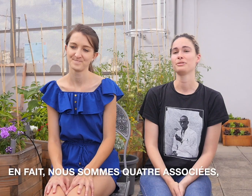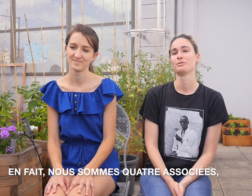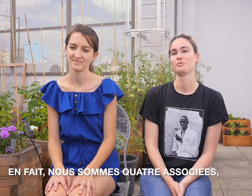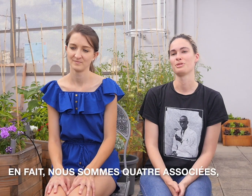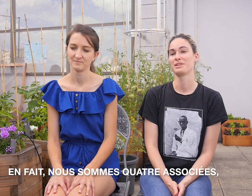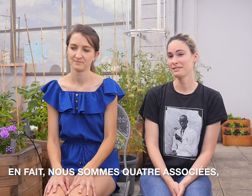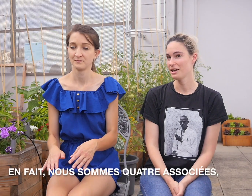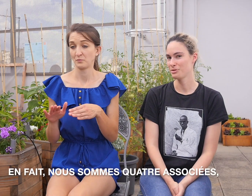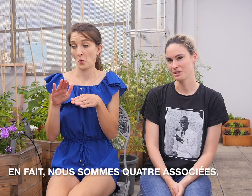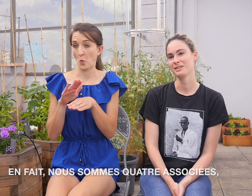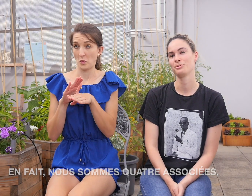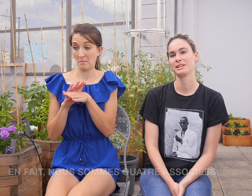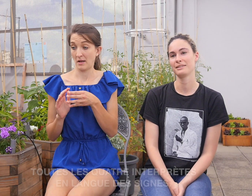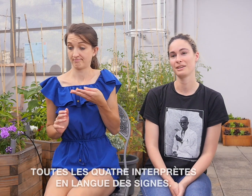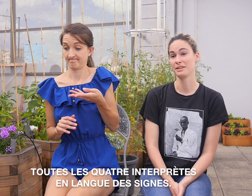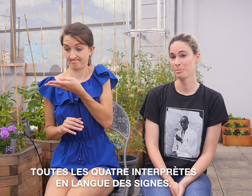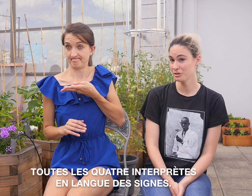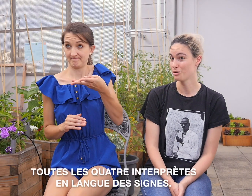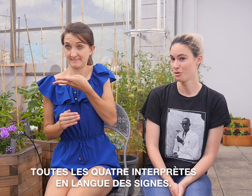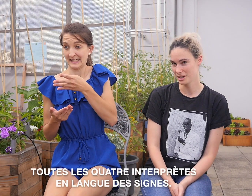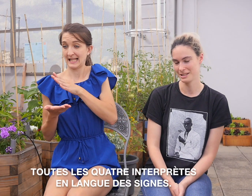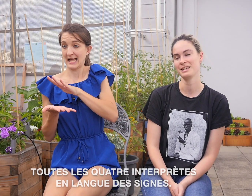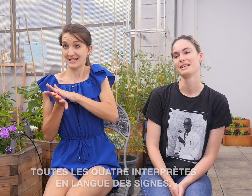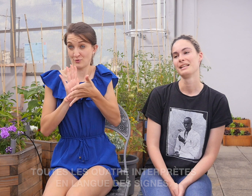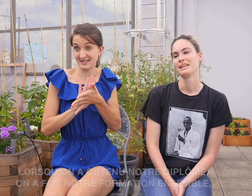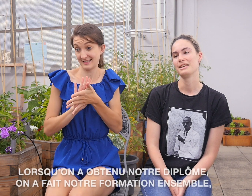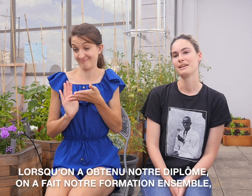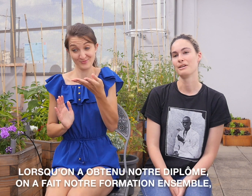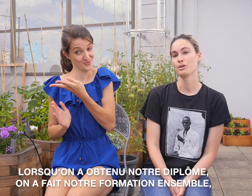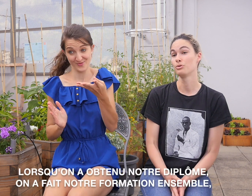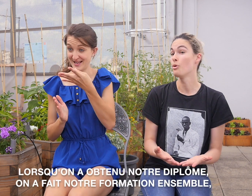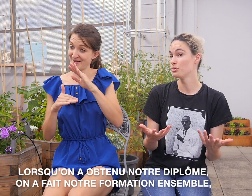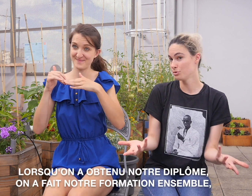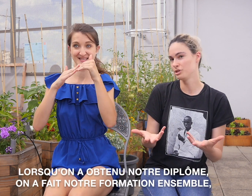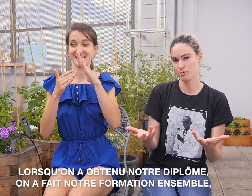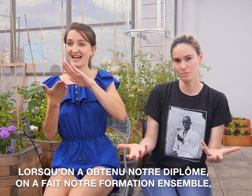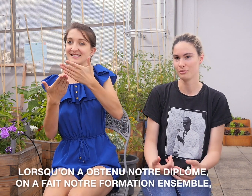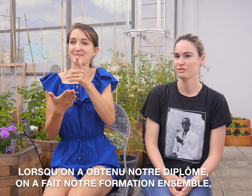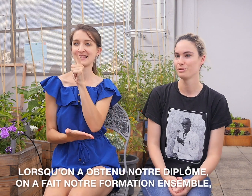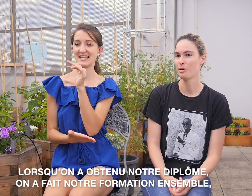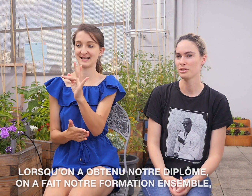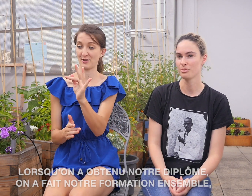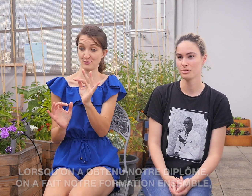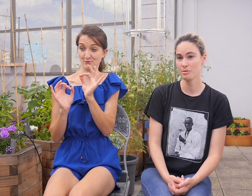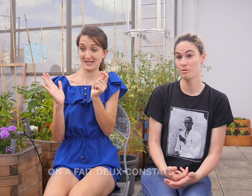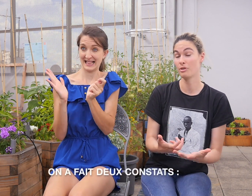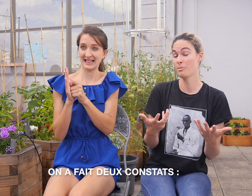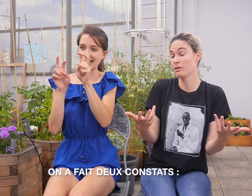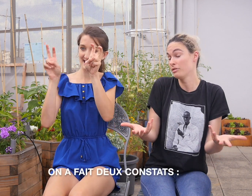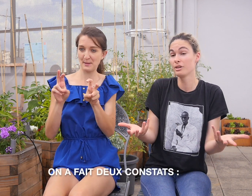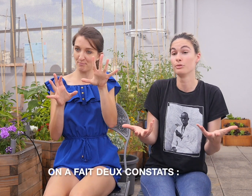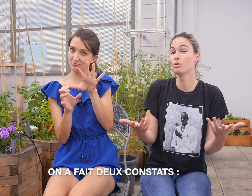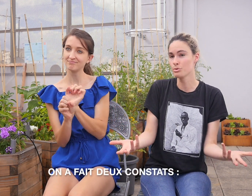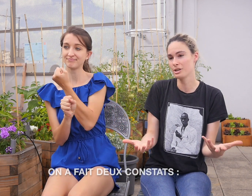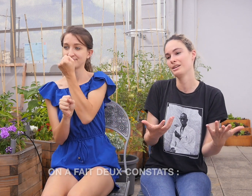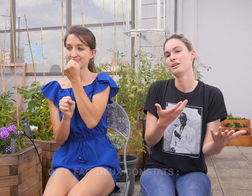Alors en fait nous sommes 4 associés, toutes les 4 interprètes en langue des signes. Et lorsqu'on a obtenu nos diplômes, on a fait notre formation ensemble, on